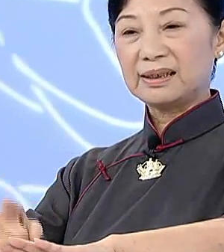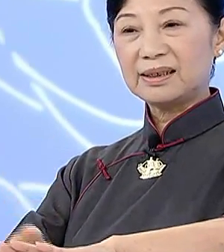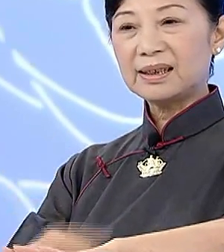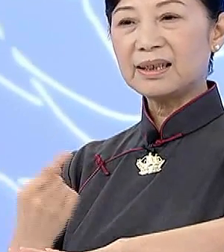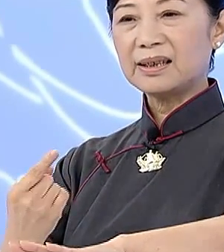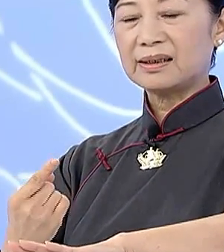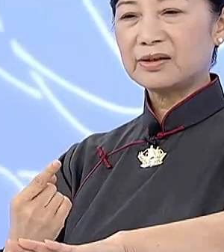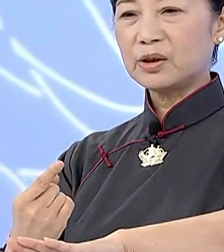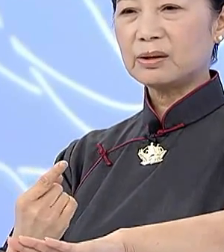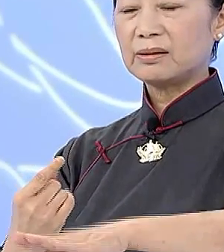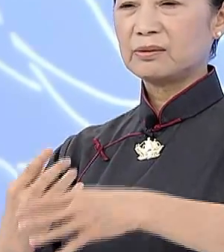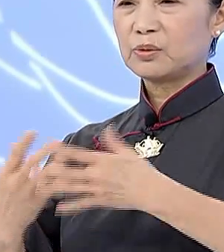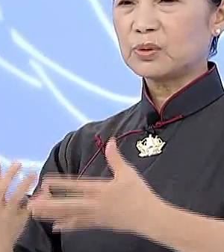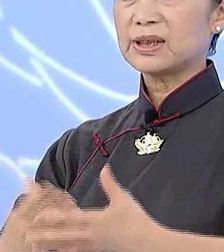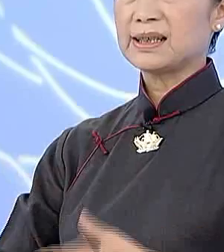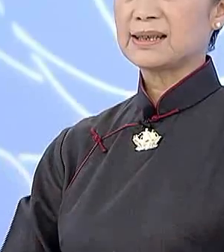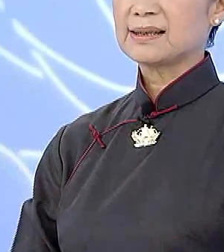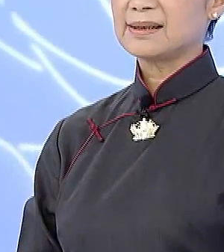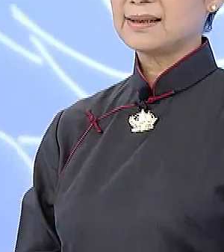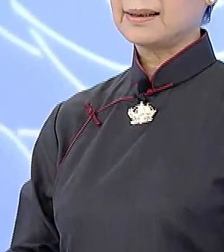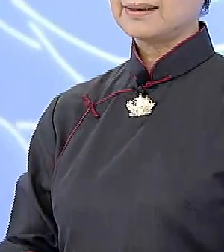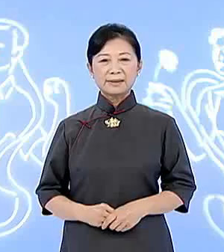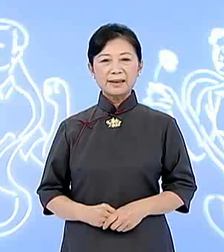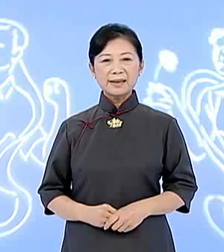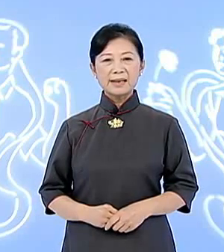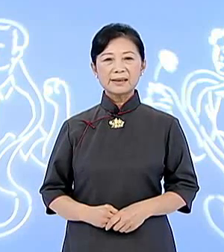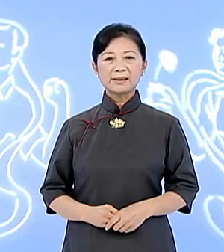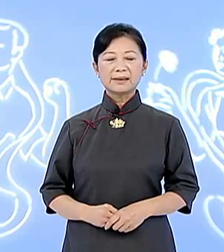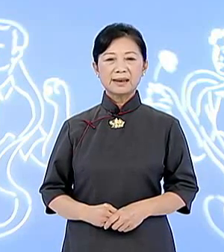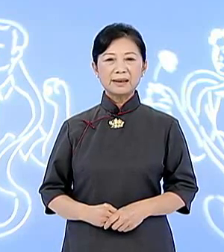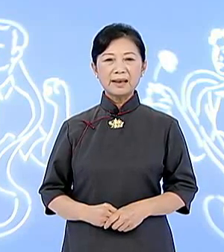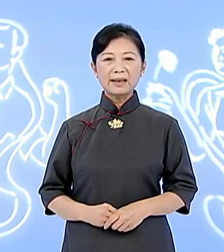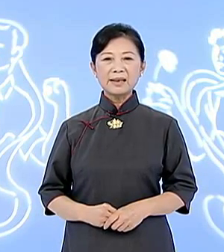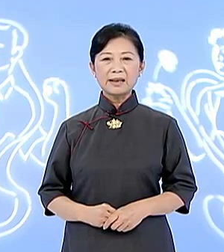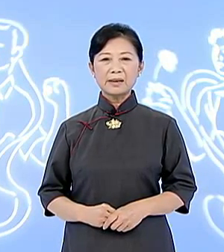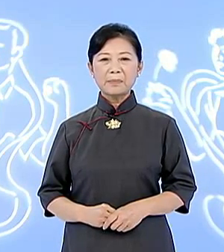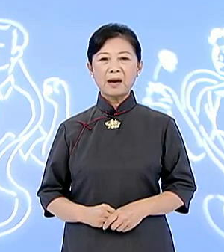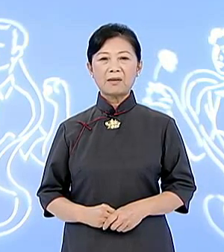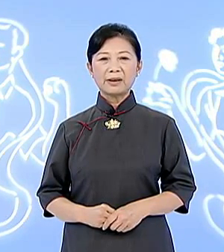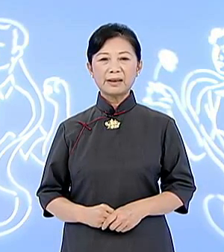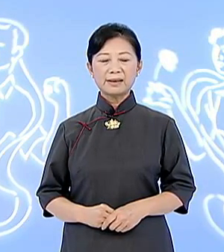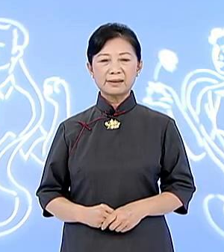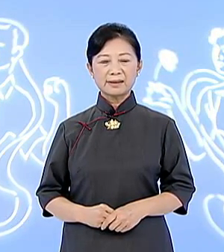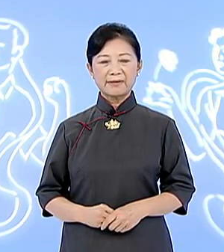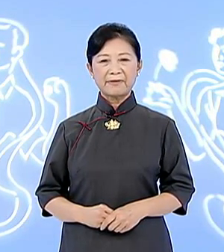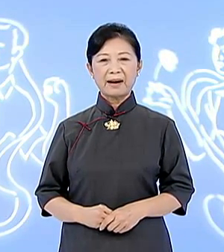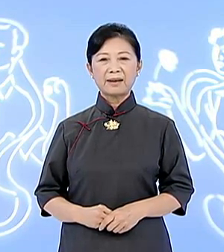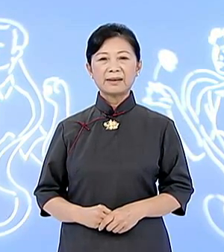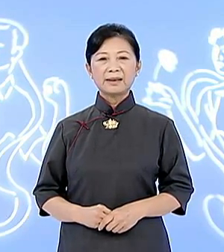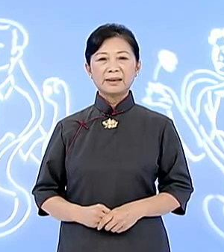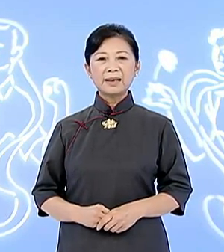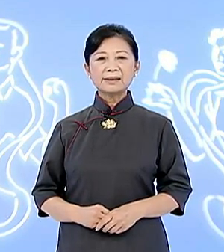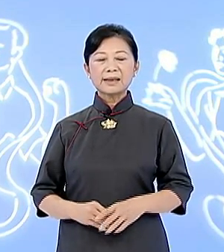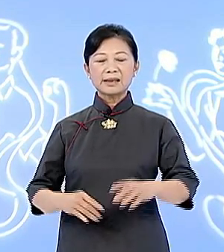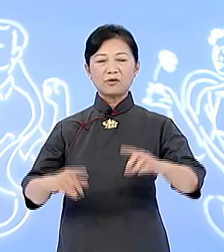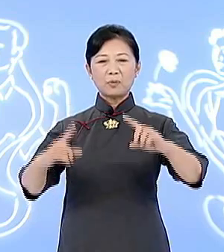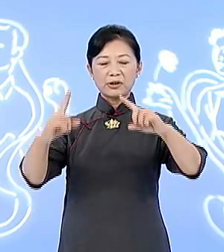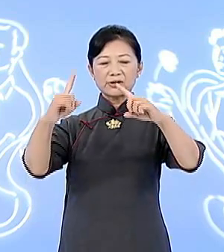任意的去做这件事情。接下来是人天一报应圣防。那在这里我们就照